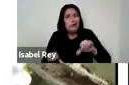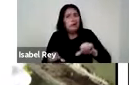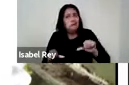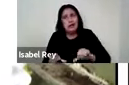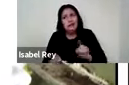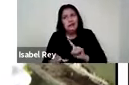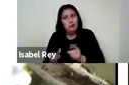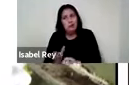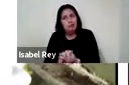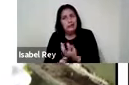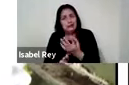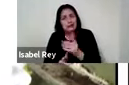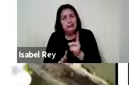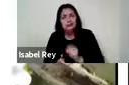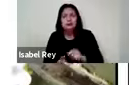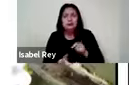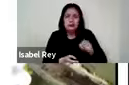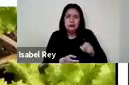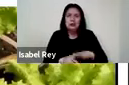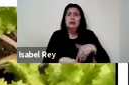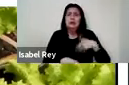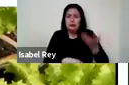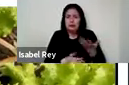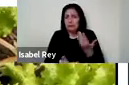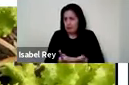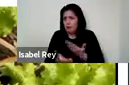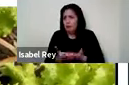planta. Seguido de esto, voy a pasar a experimentar.